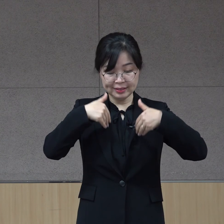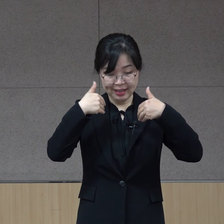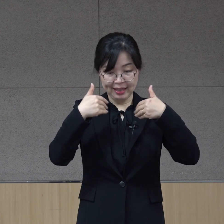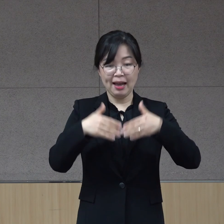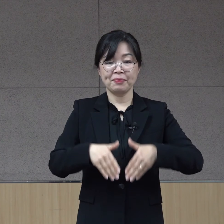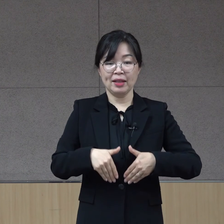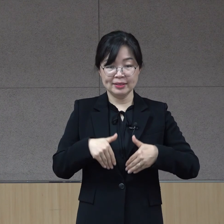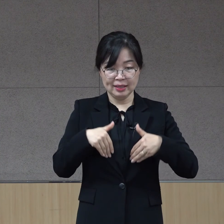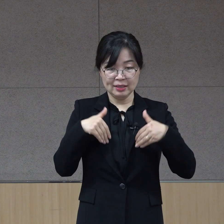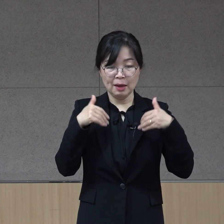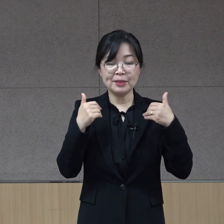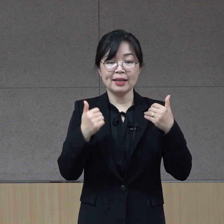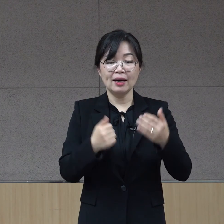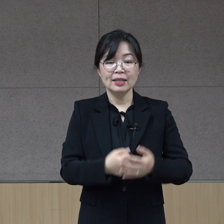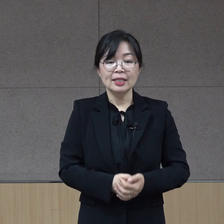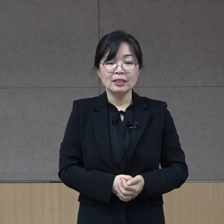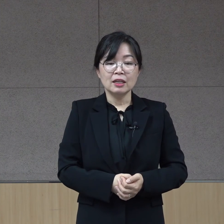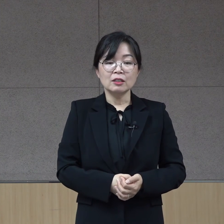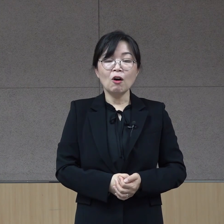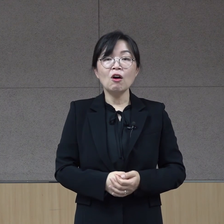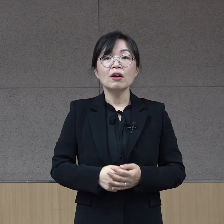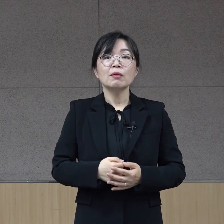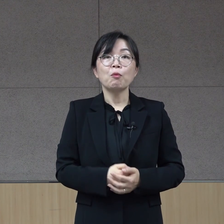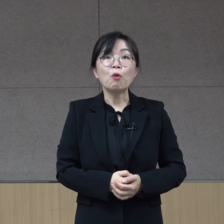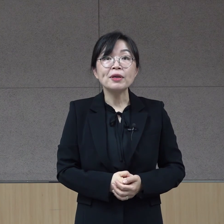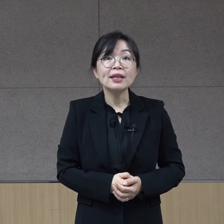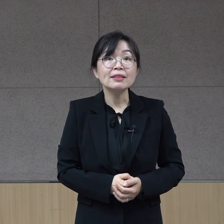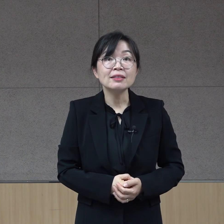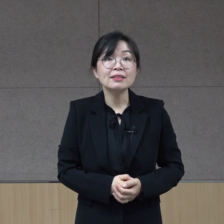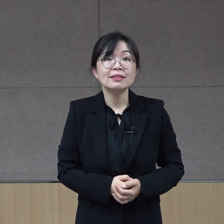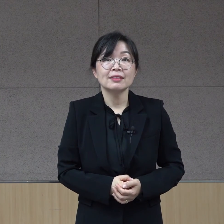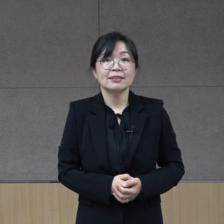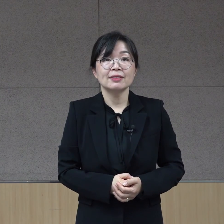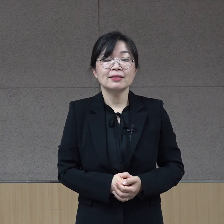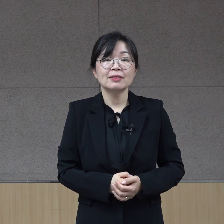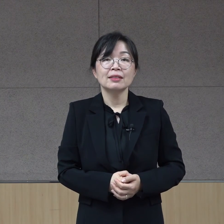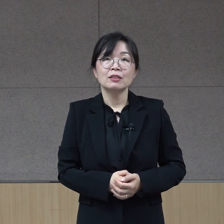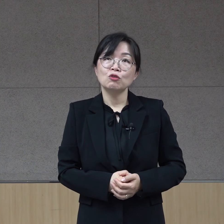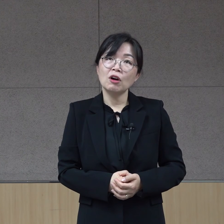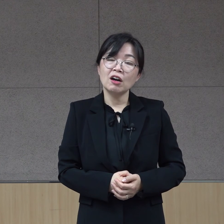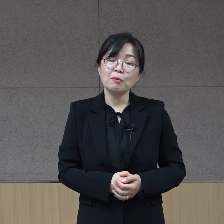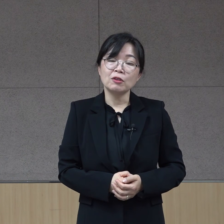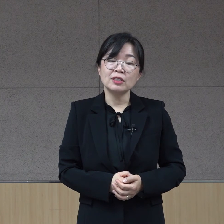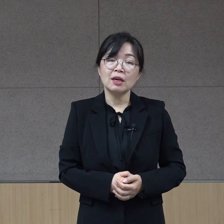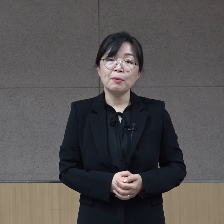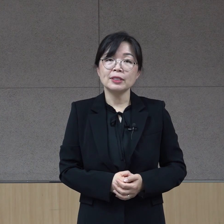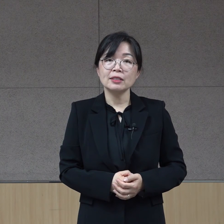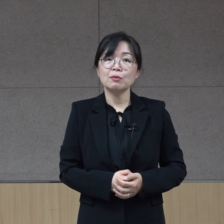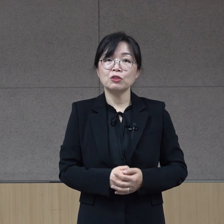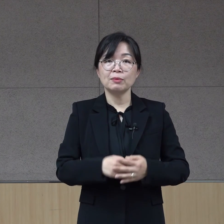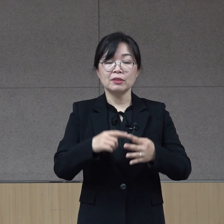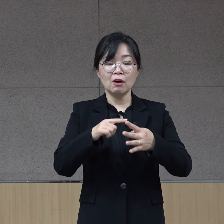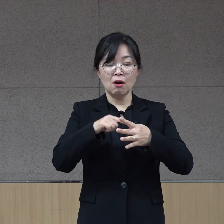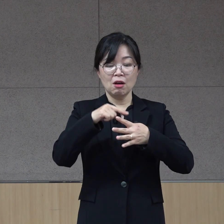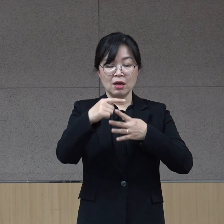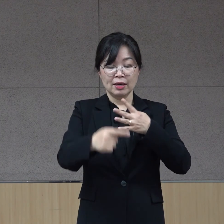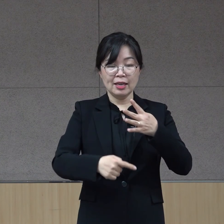따뜻하다, 따뜻하다 갑니다. 그래서 봄이라는 그 수화가 뭔지 한번 찾아보시면요.